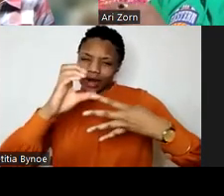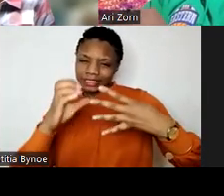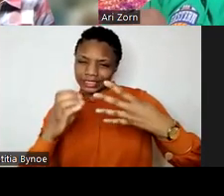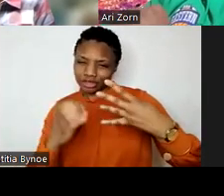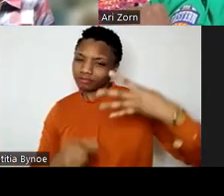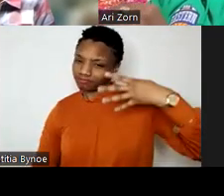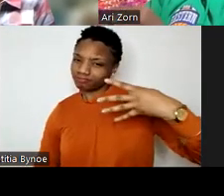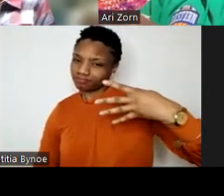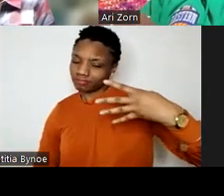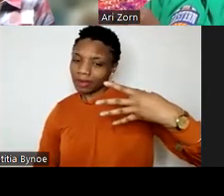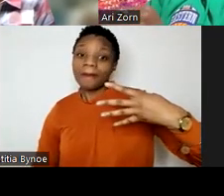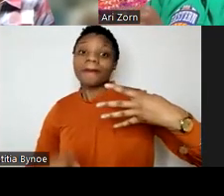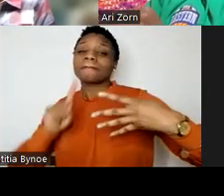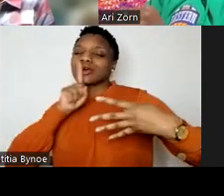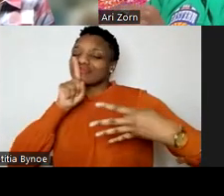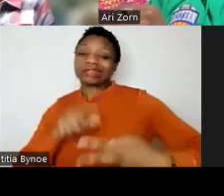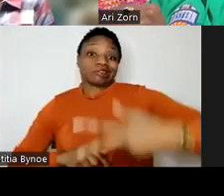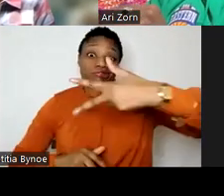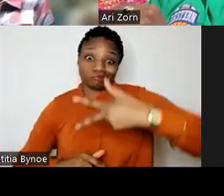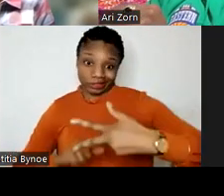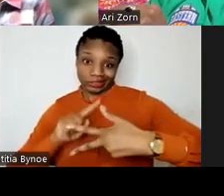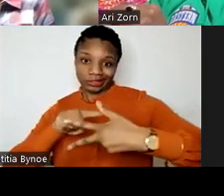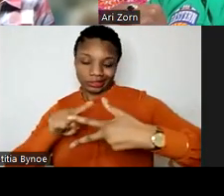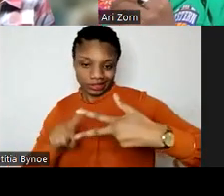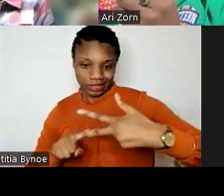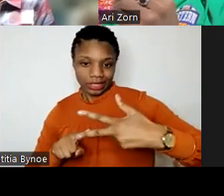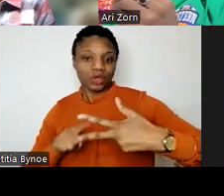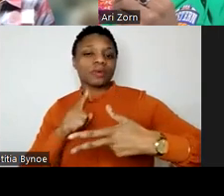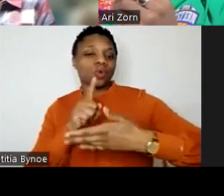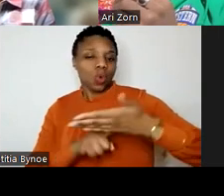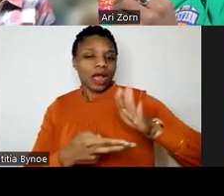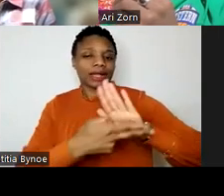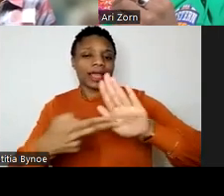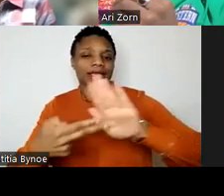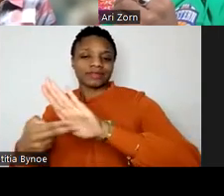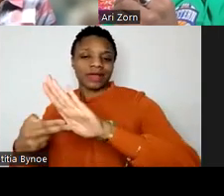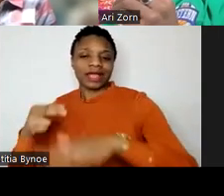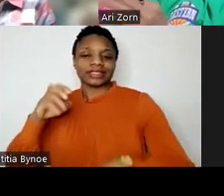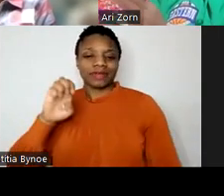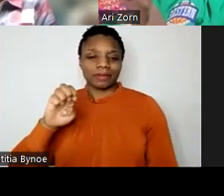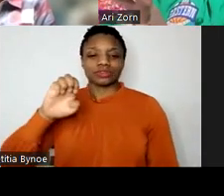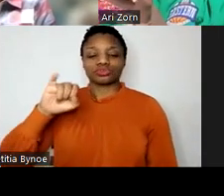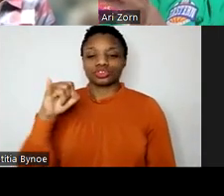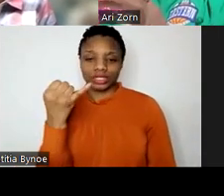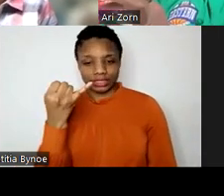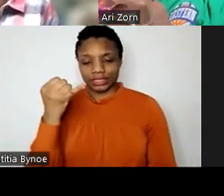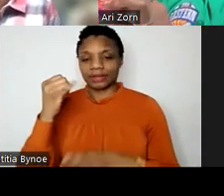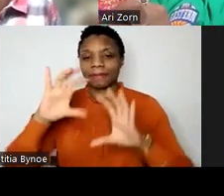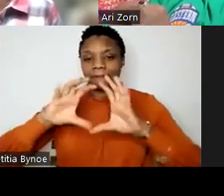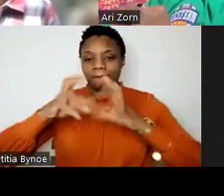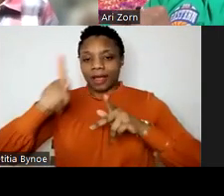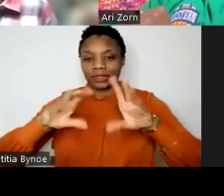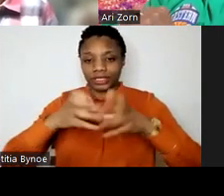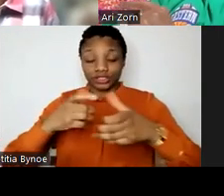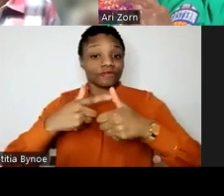criterios pero realmente tres bolsillos de lo que se clasifica como una